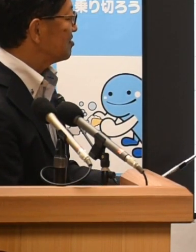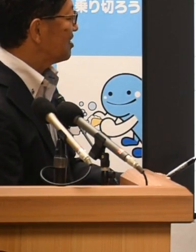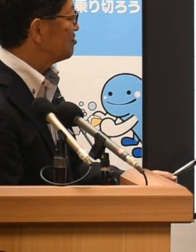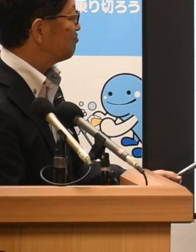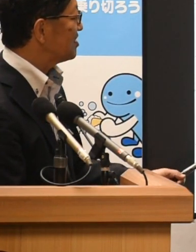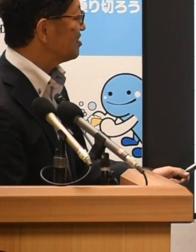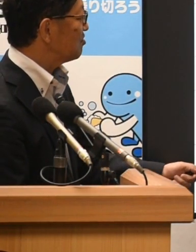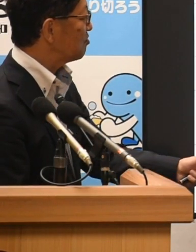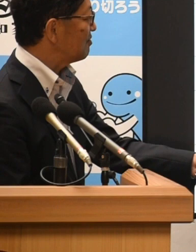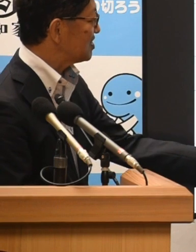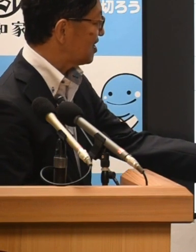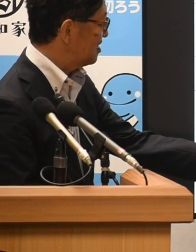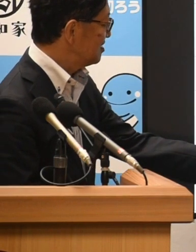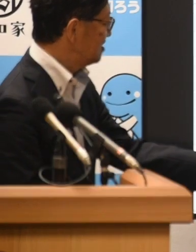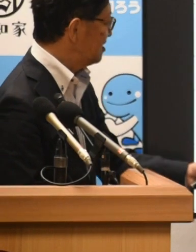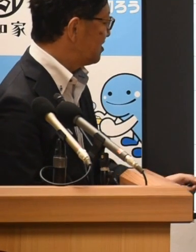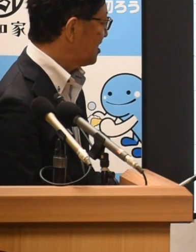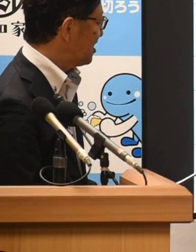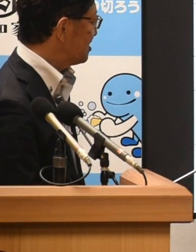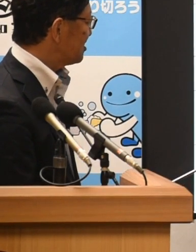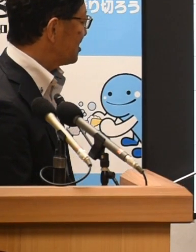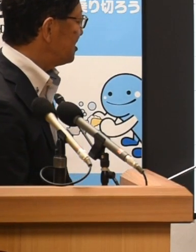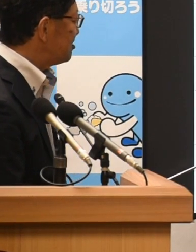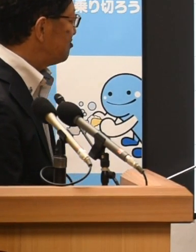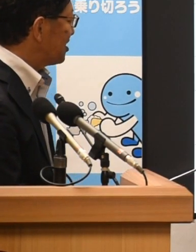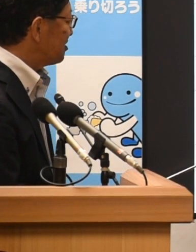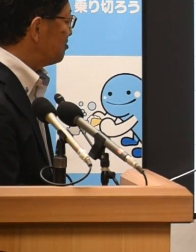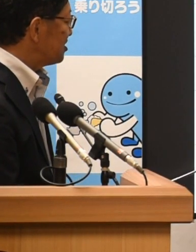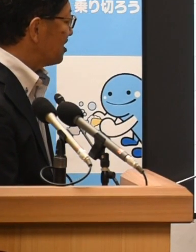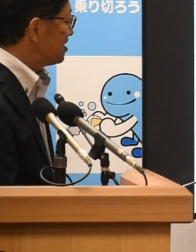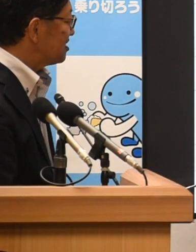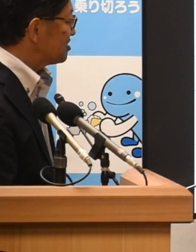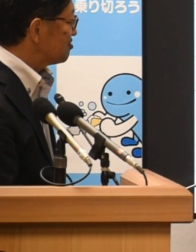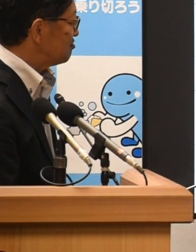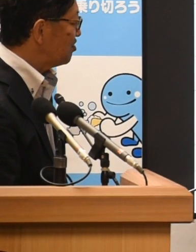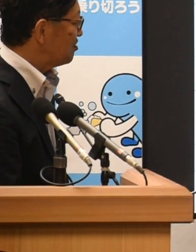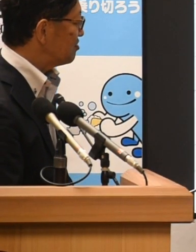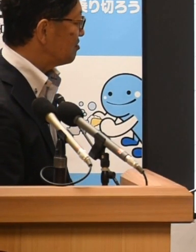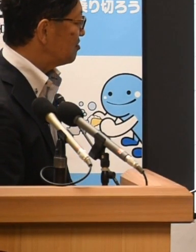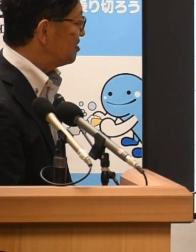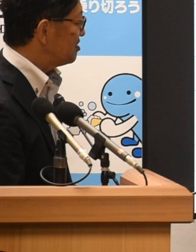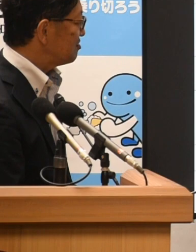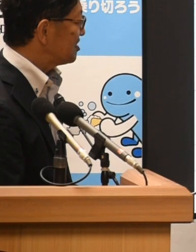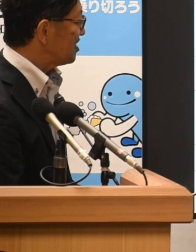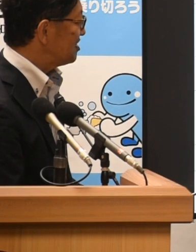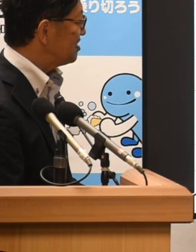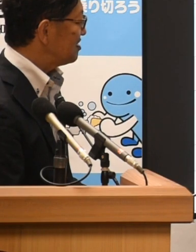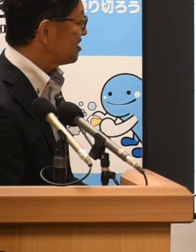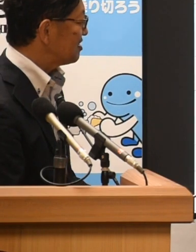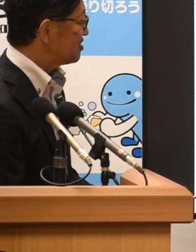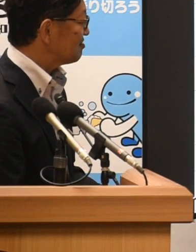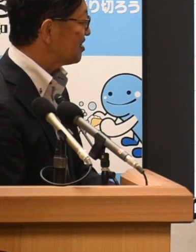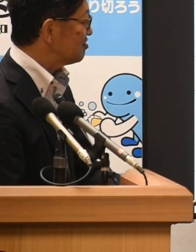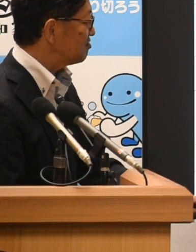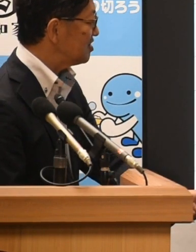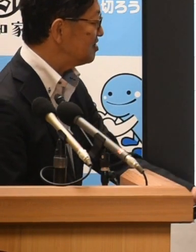有率が 50% を超えました。また最近1週間の新規感染者数も非常事態に当